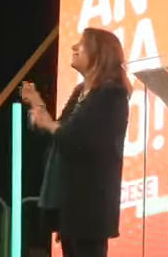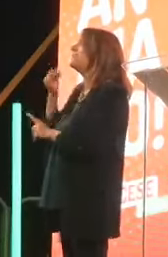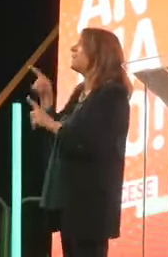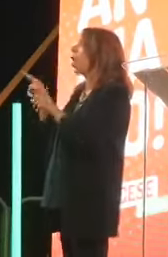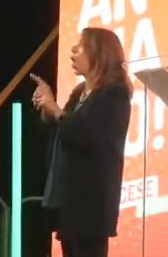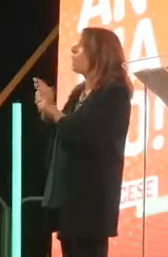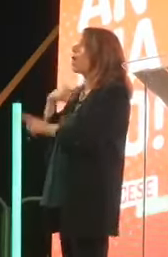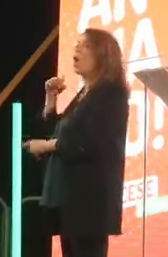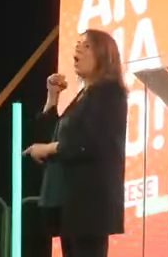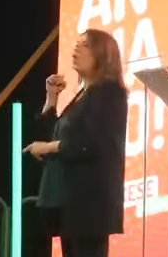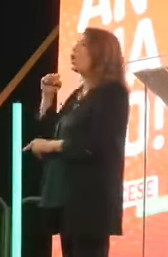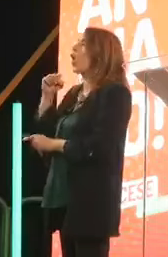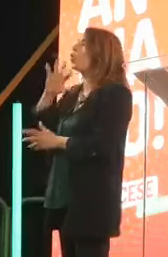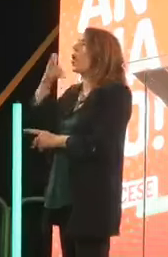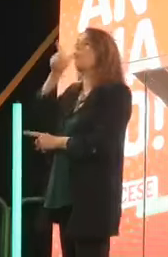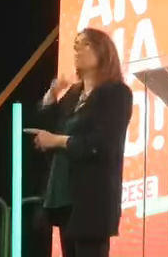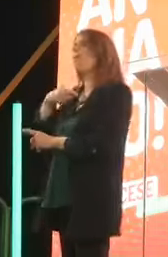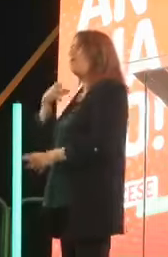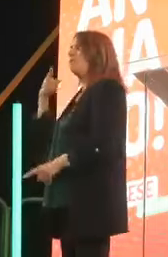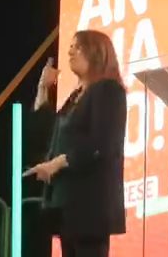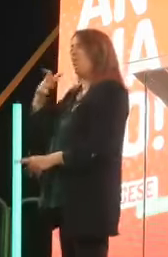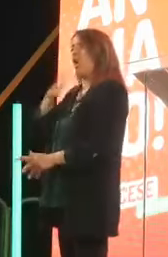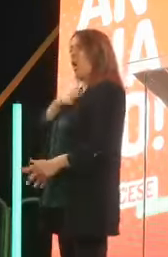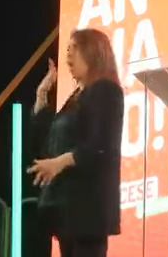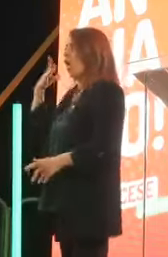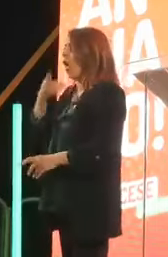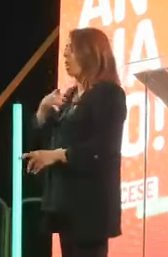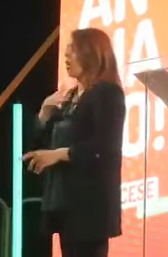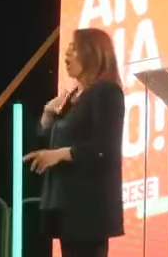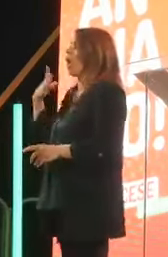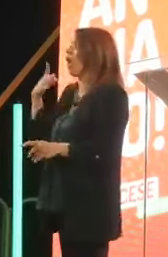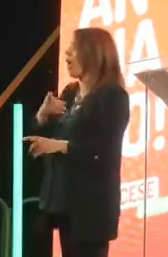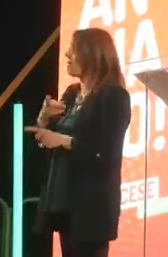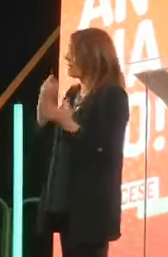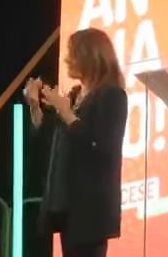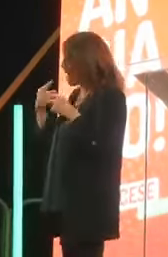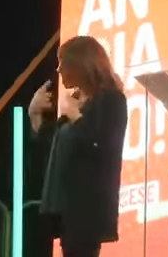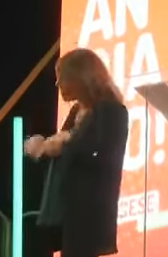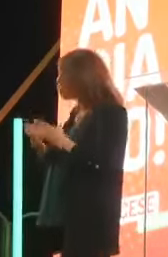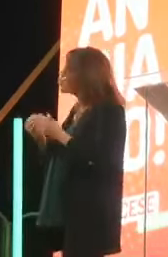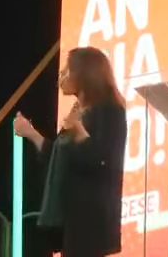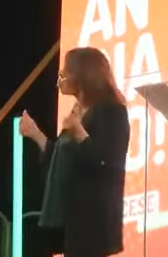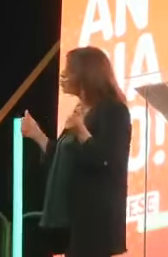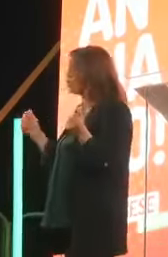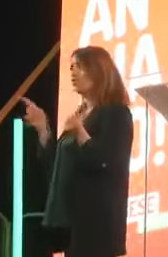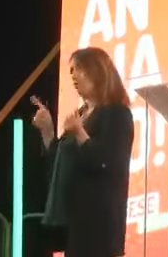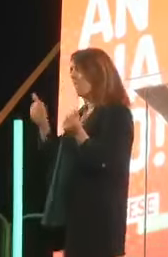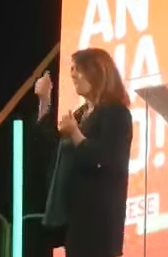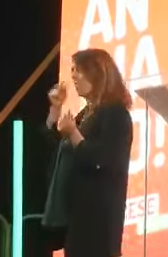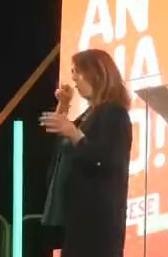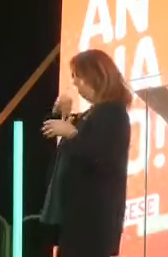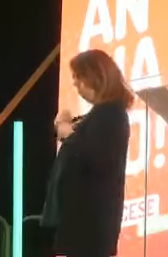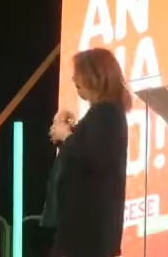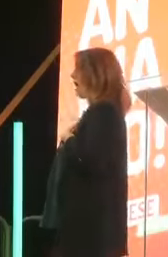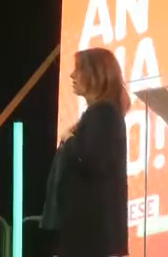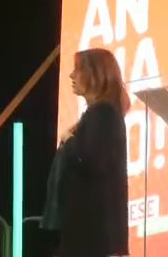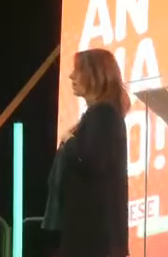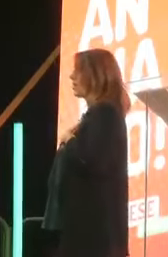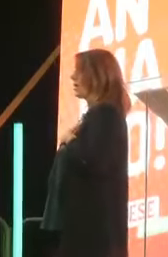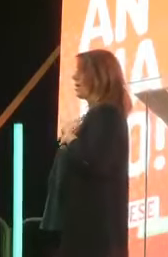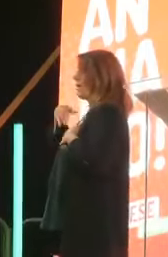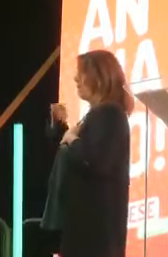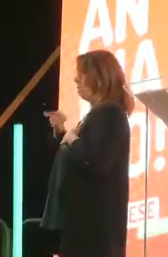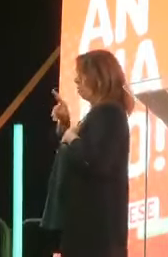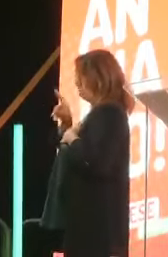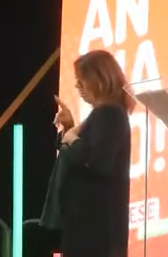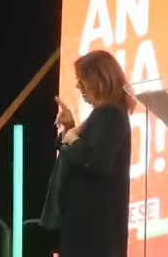dito contro qualcun altro, qualcuno al di fuori di sé, ma è anzitutto guardarsi dentro e il Partito